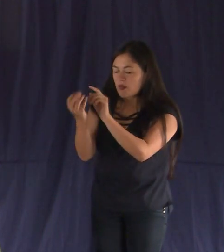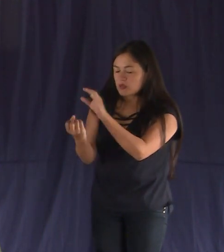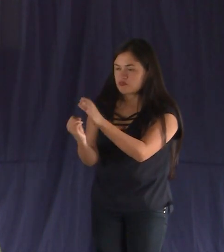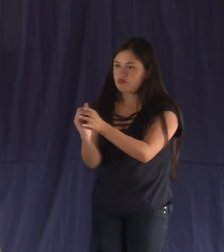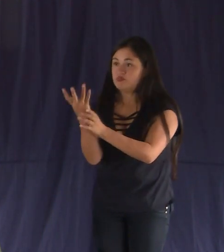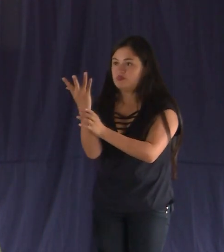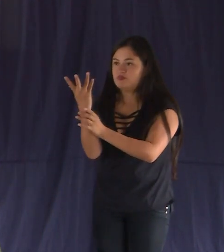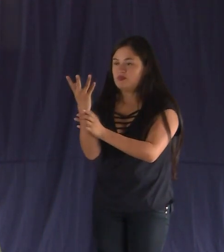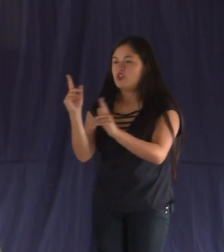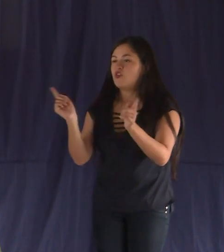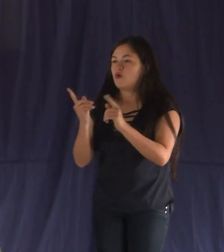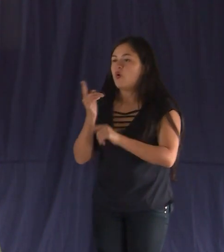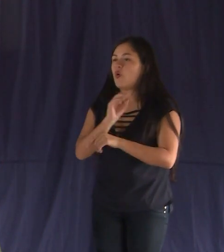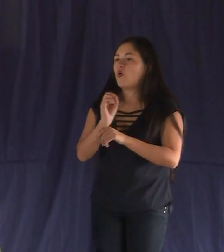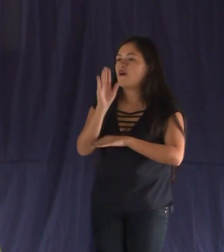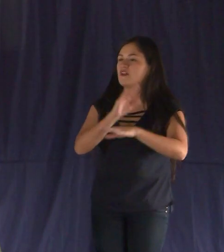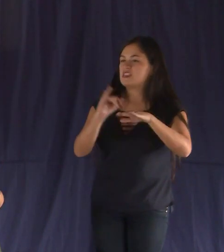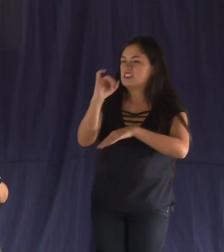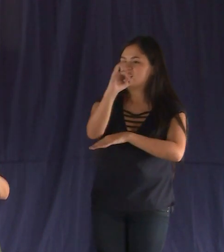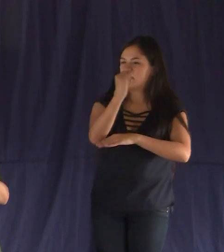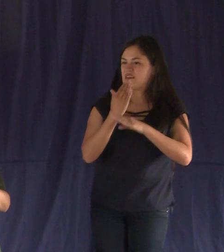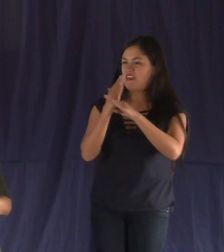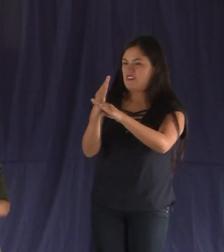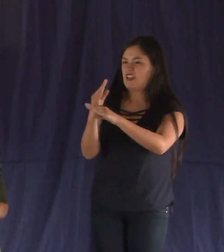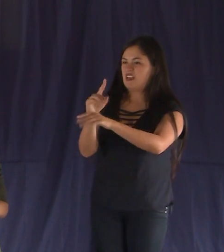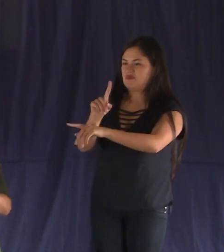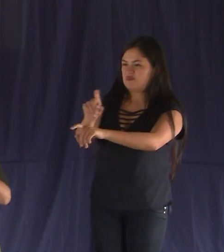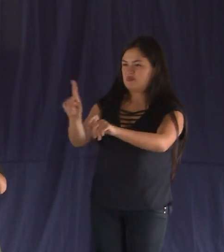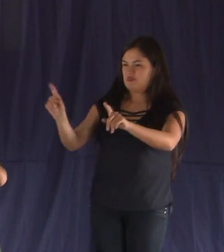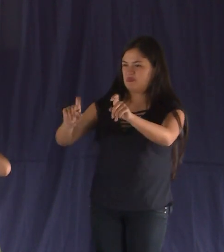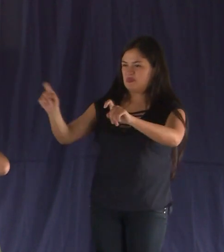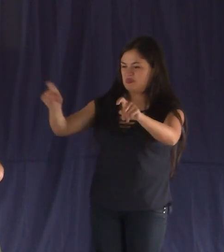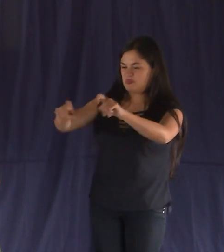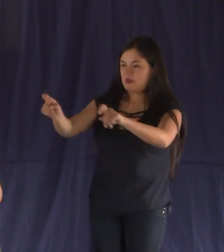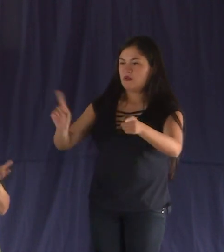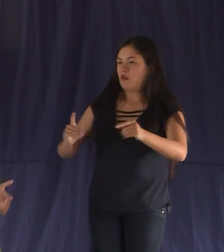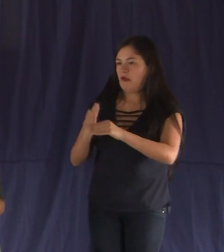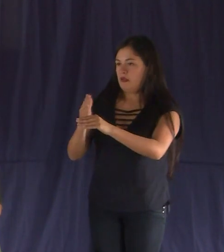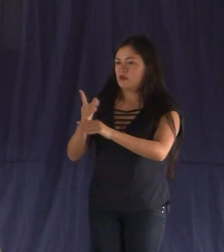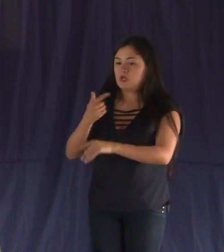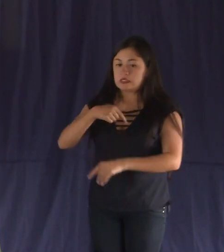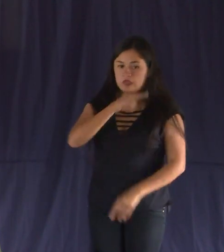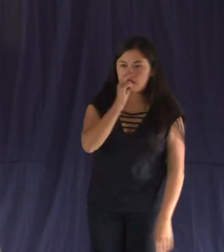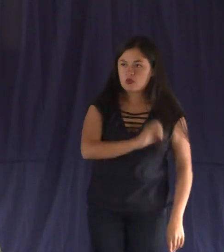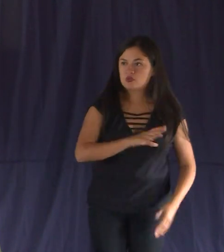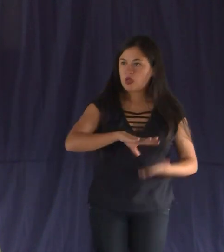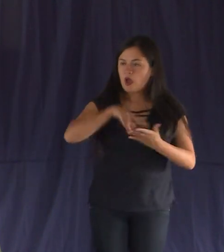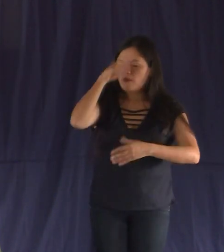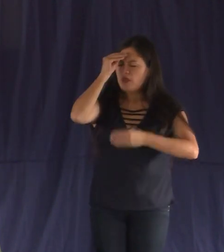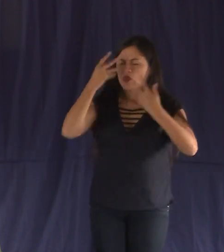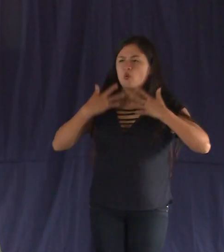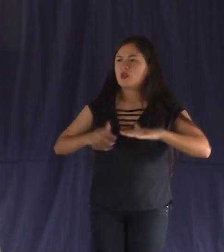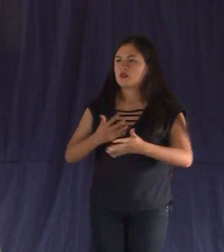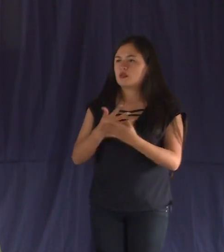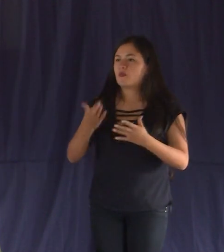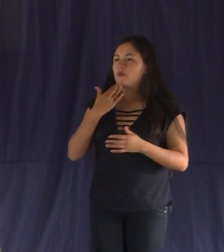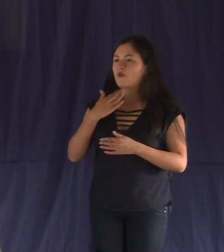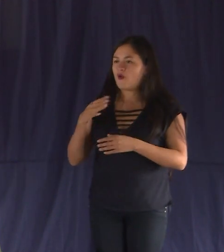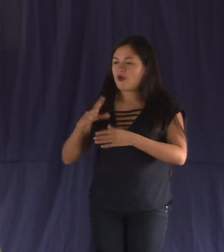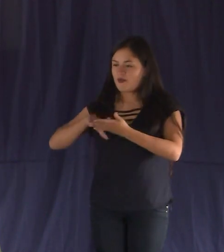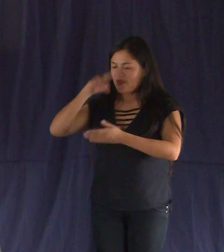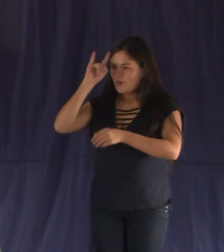pero tampoco plaguicidas. Entonces, aprenden los niños de todo, desde manejar un